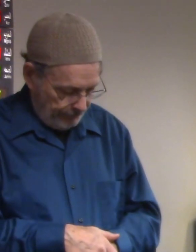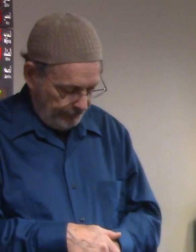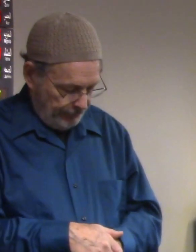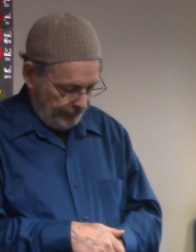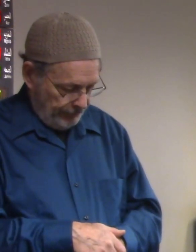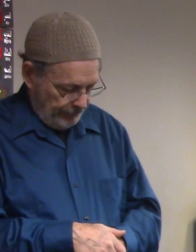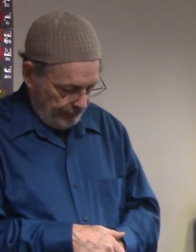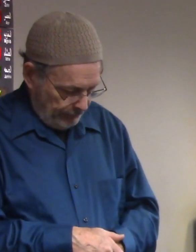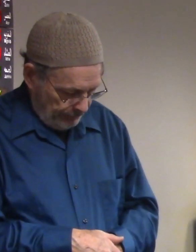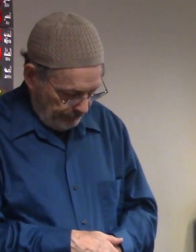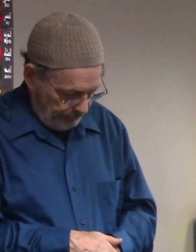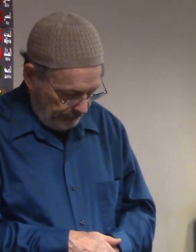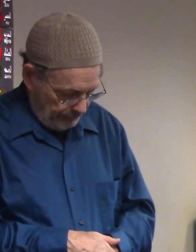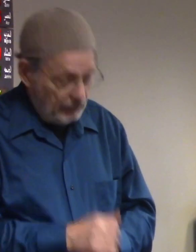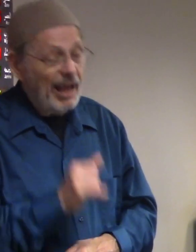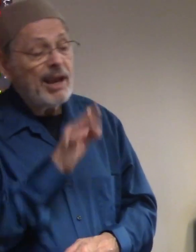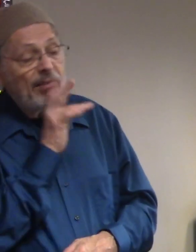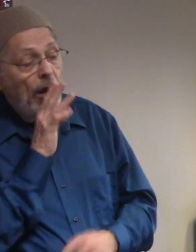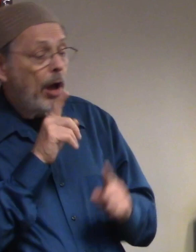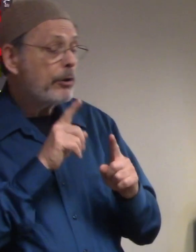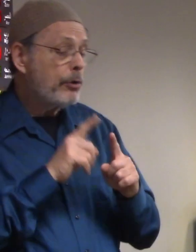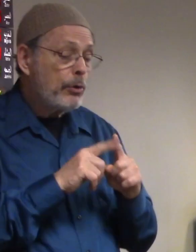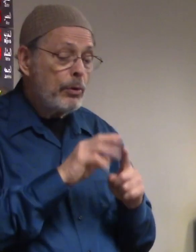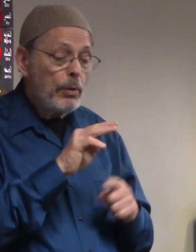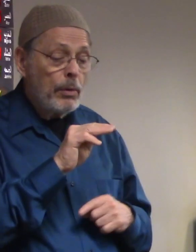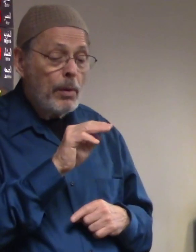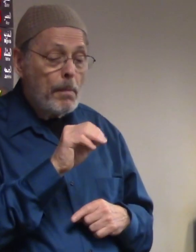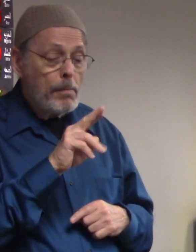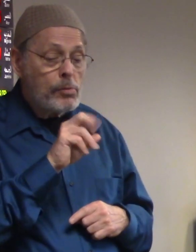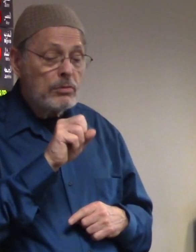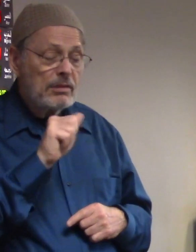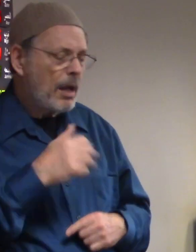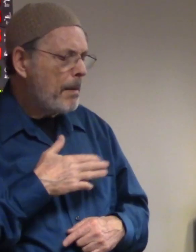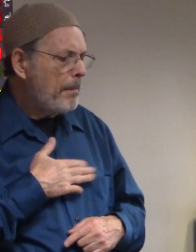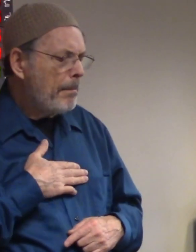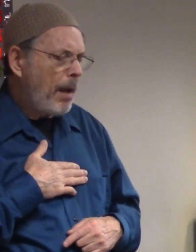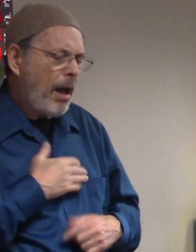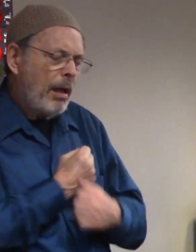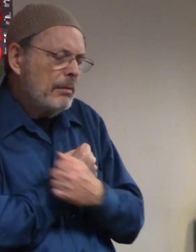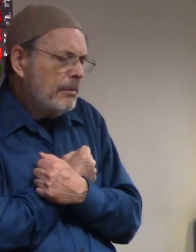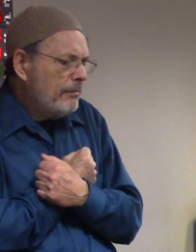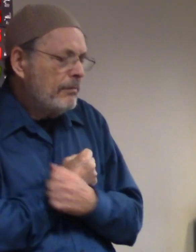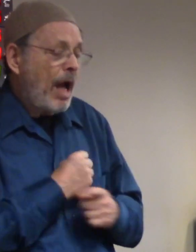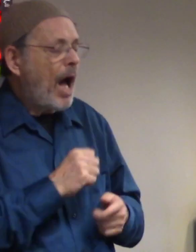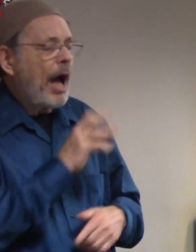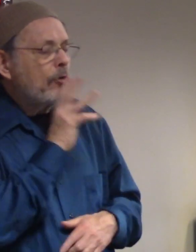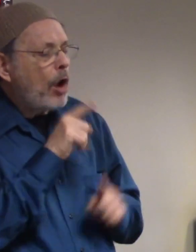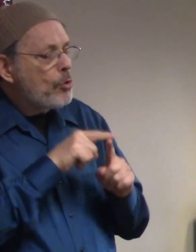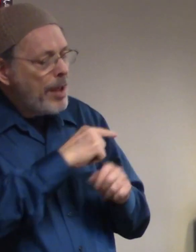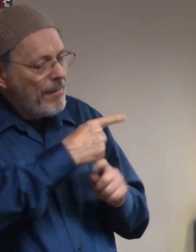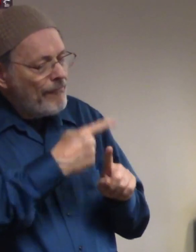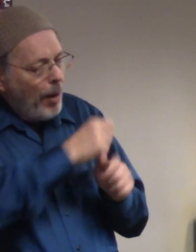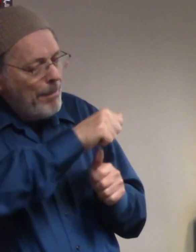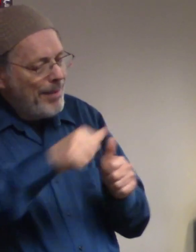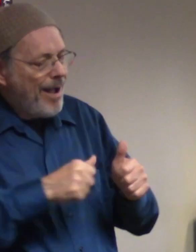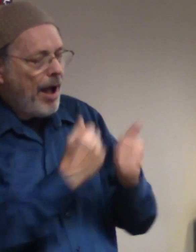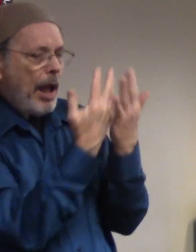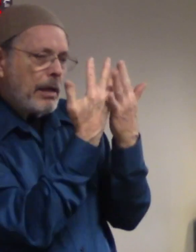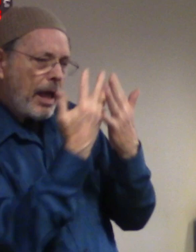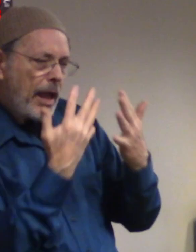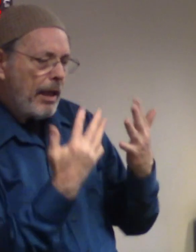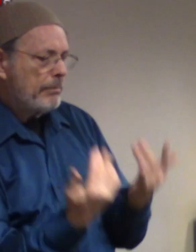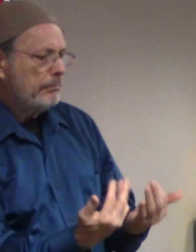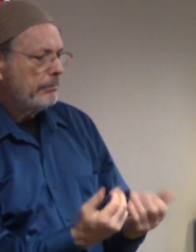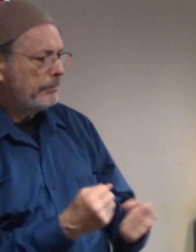صَوْتِ أُنْسِي اللَّهِ. And if I spoke with Musa, Ya Habibi, I spoke to him from behind a veil, from a burning bush. But here you